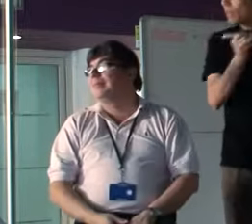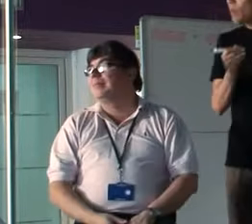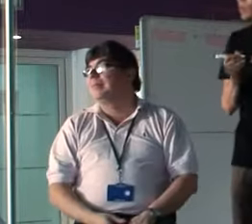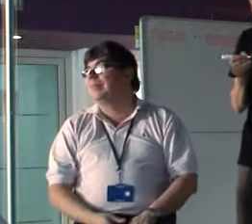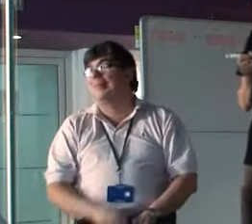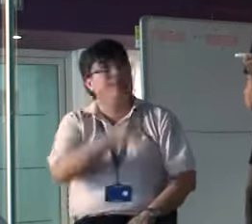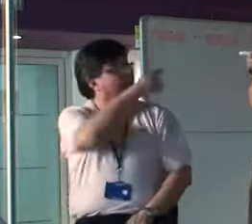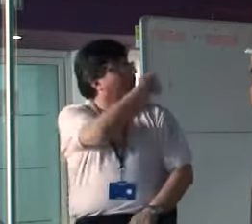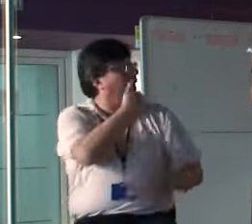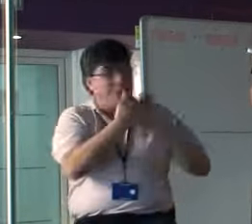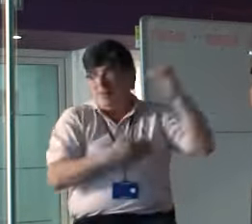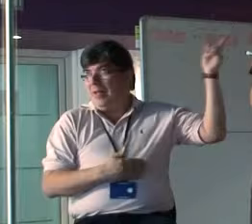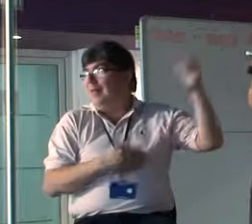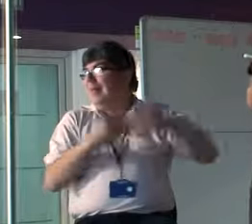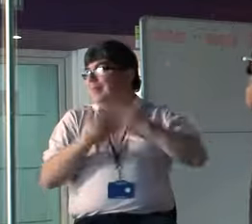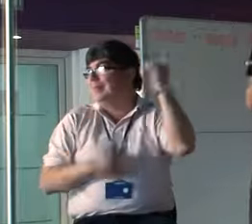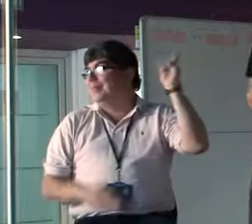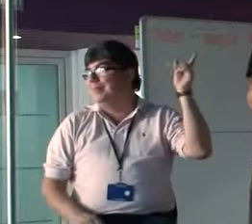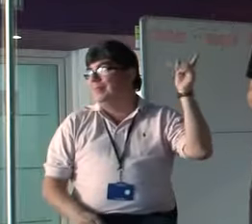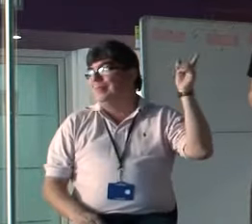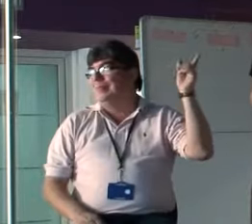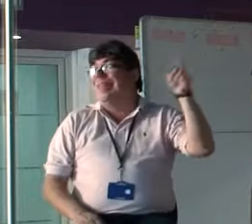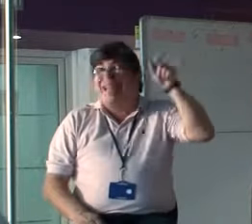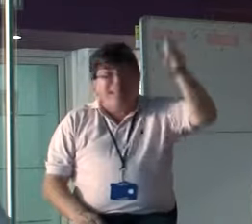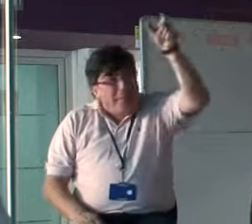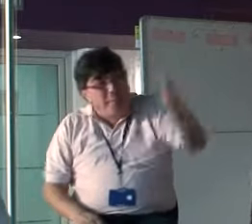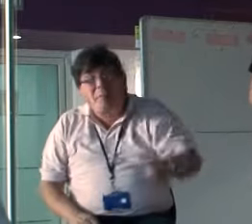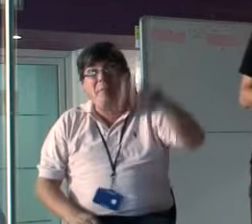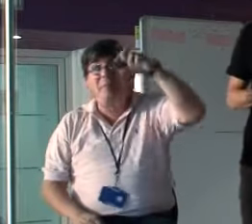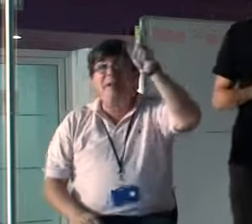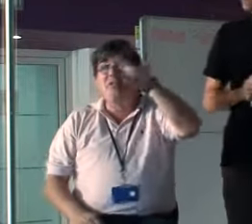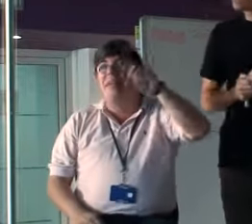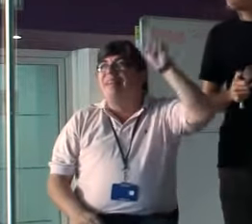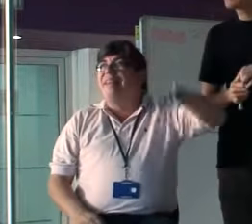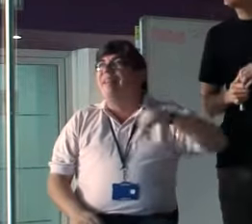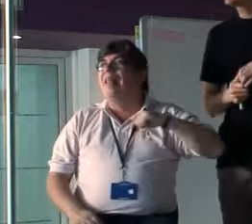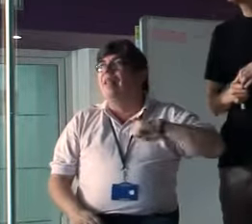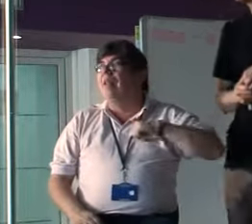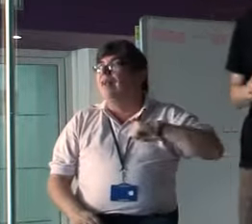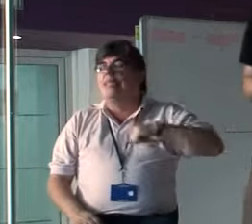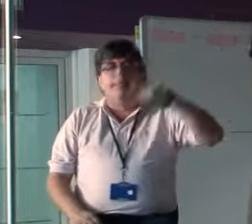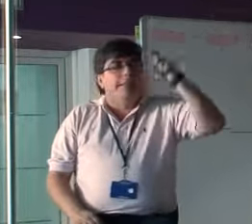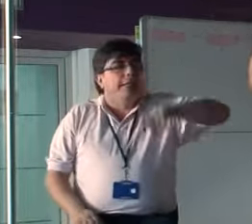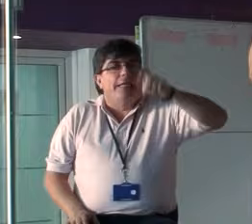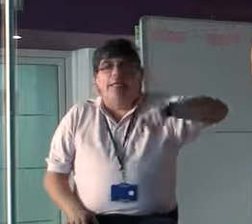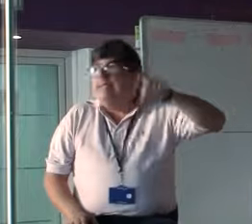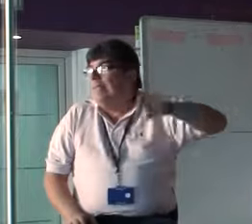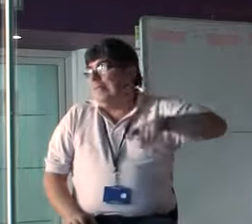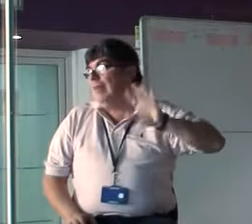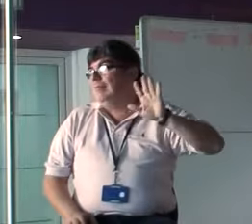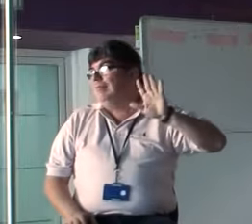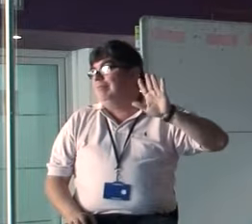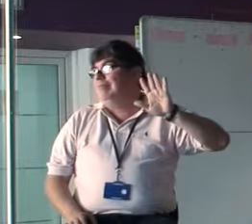De aquí vamos a partir. Ese personaje debe tener una necesidad.